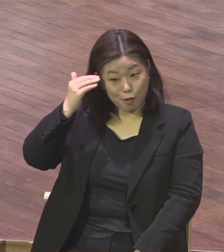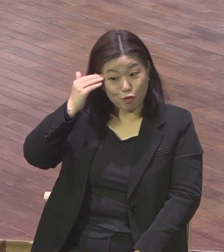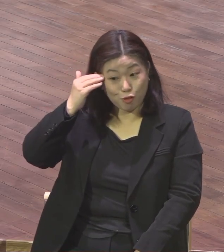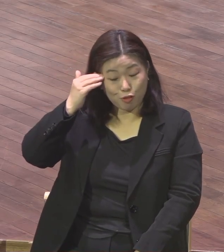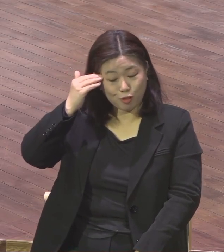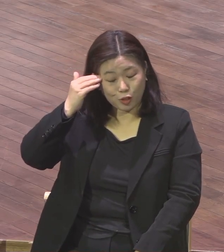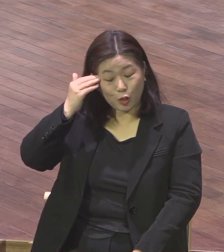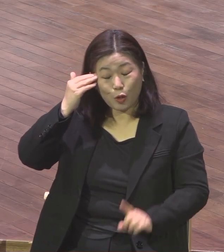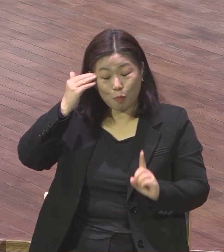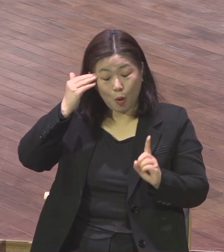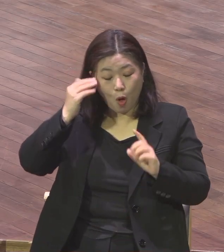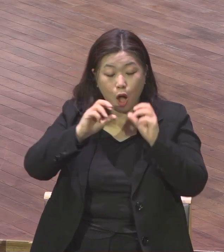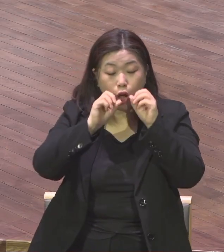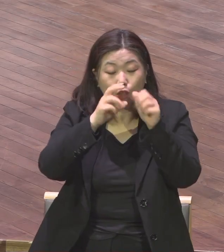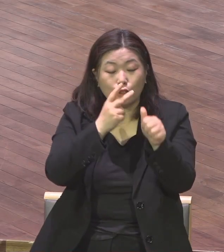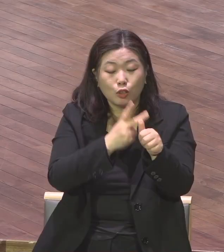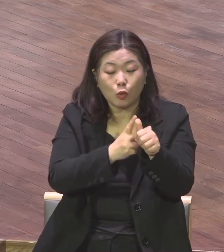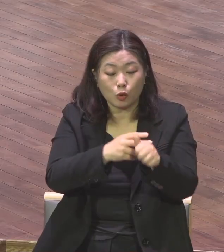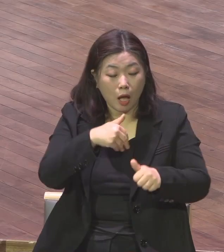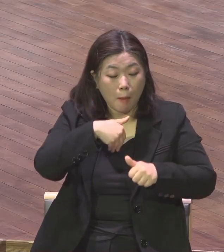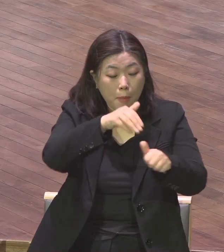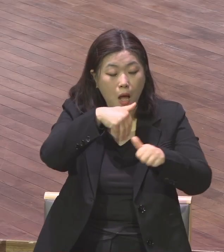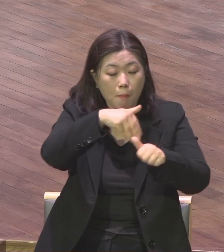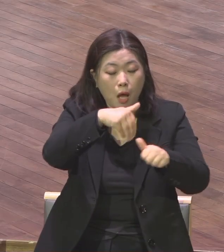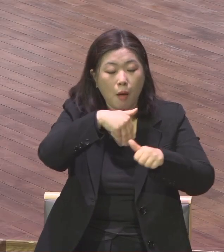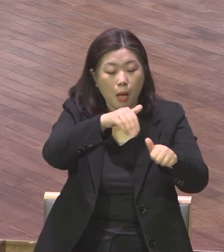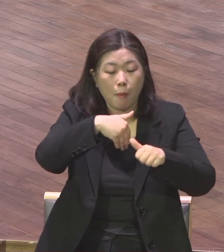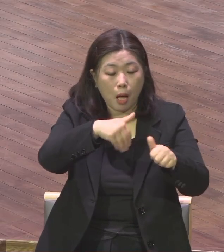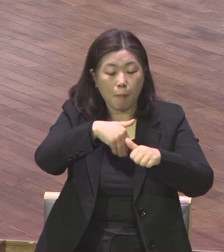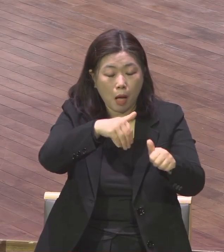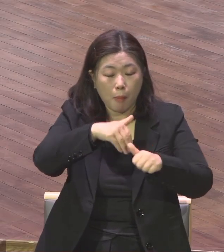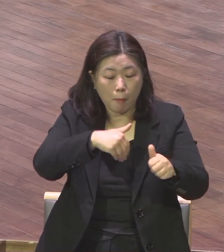있는 중에서 제일 많이 파송한 미국 항구가 같아요.